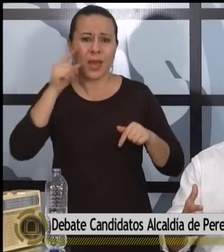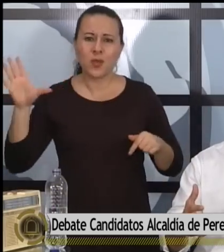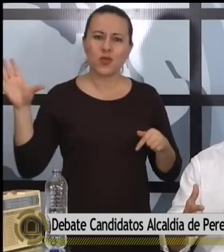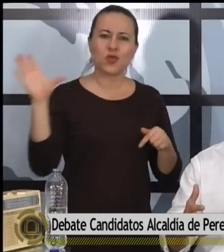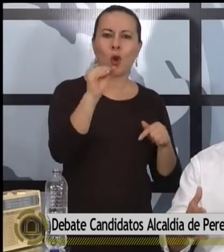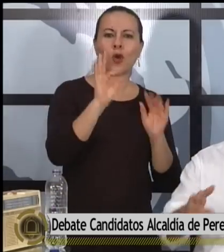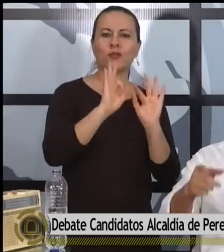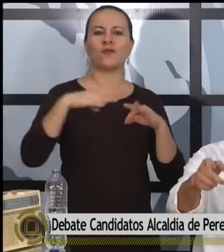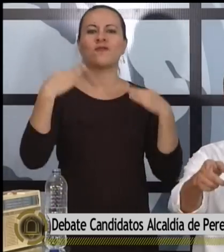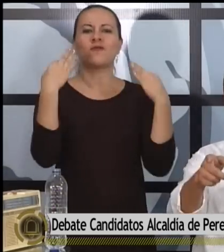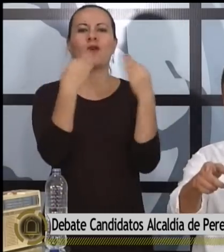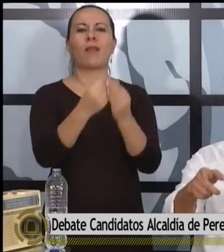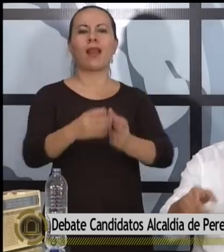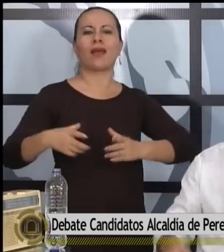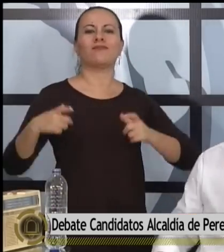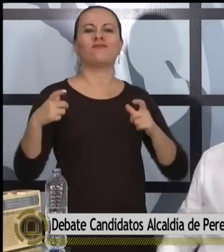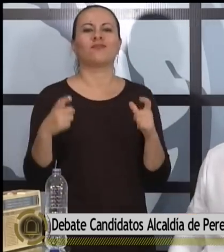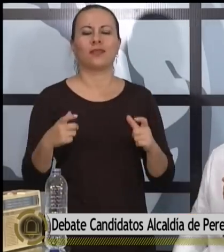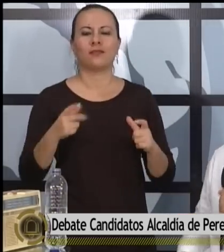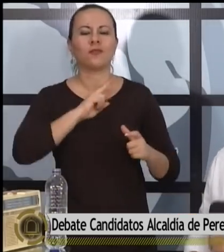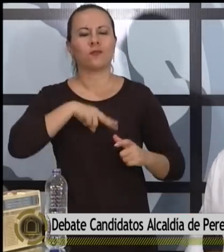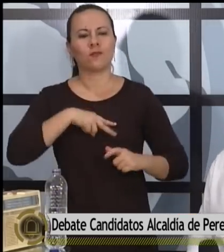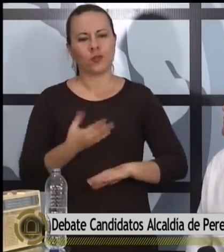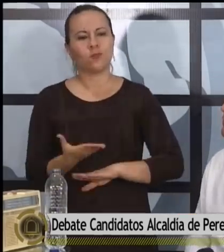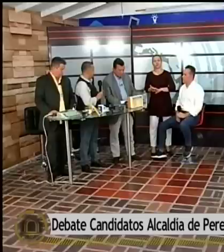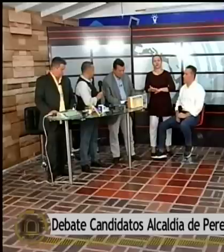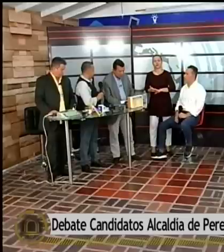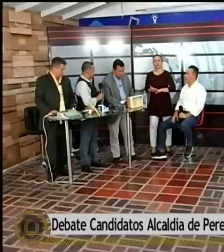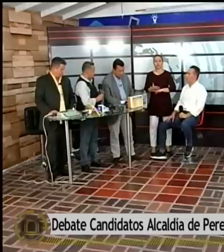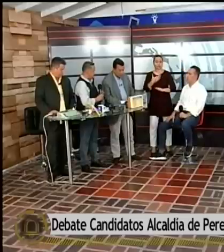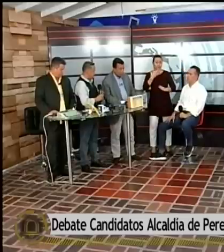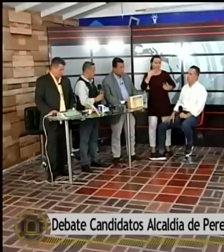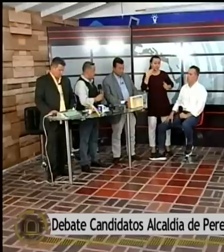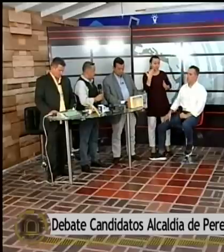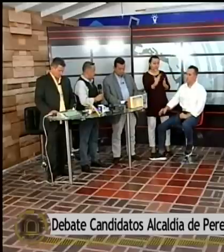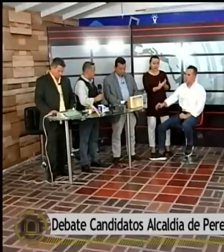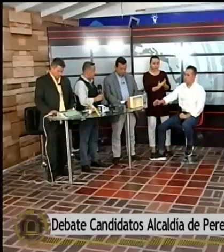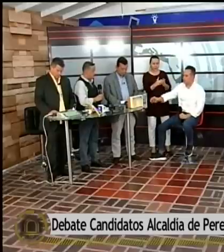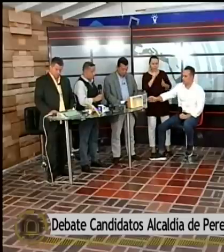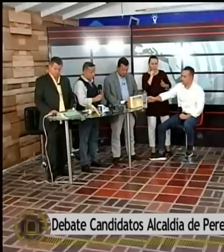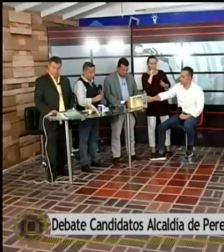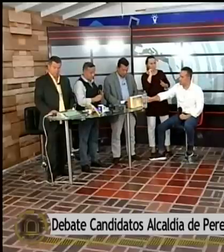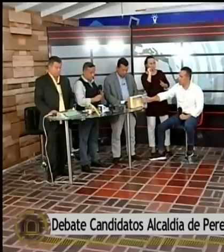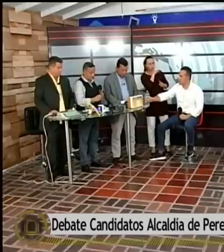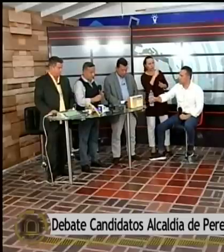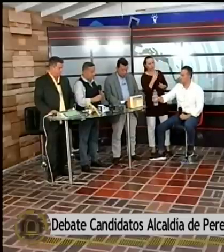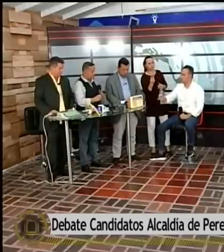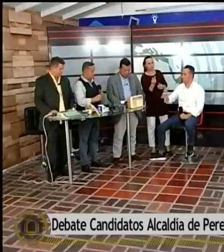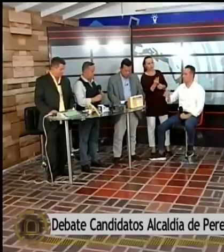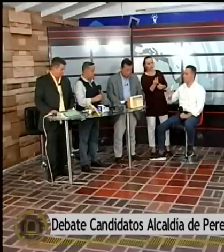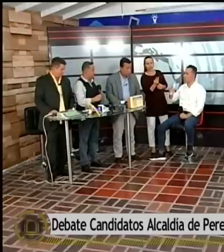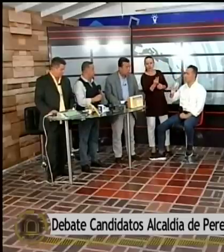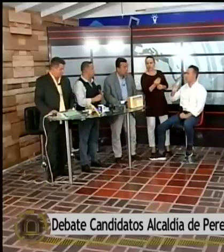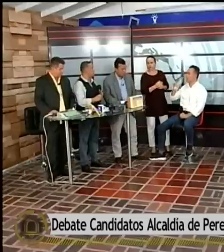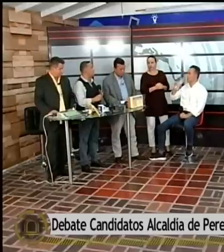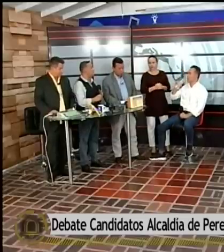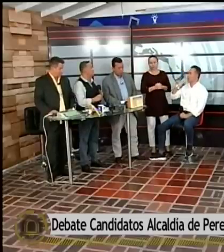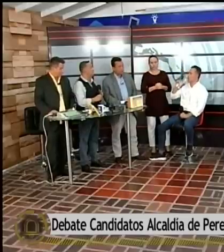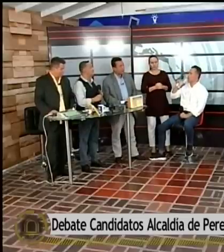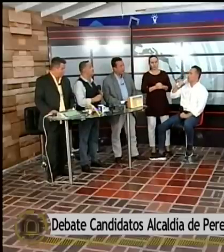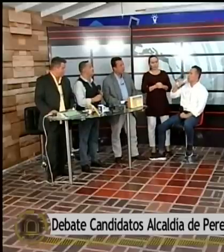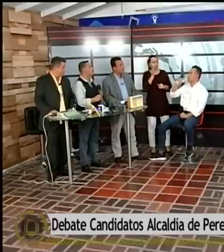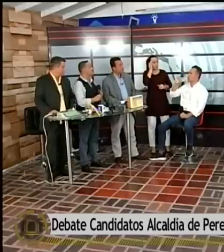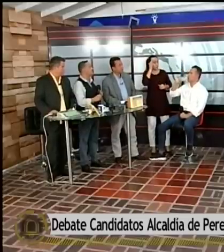una gran familia. A eso le estamos apostando. Gracias, señor. Una pregunta para los tres. En torno a un